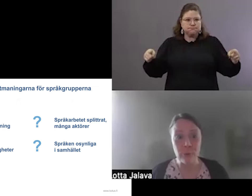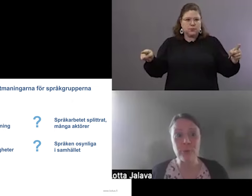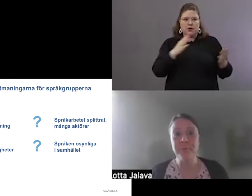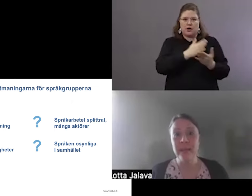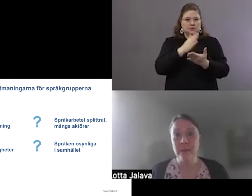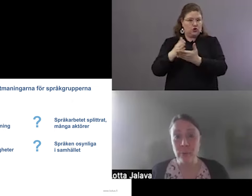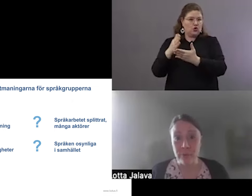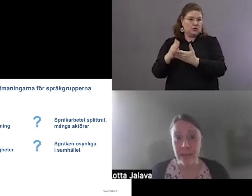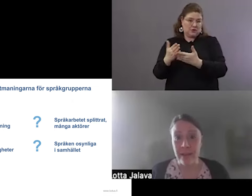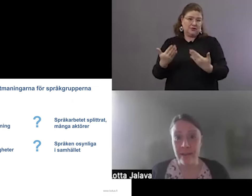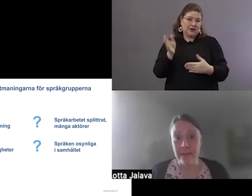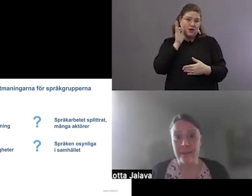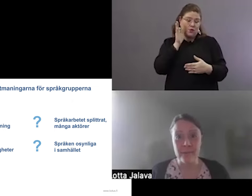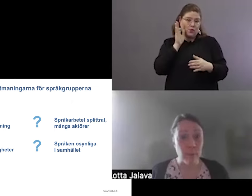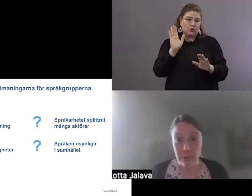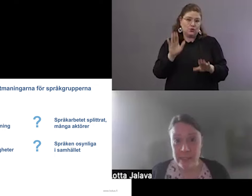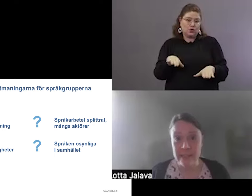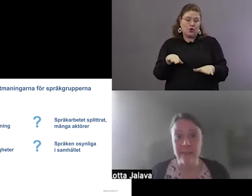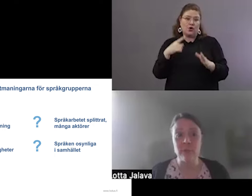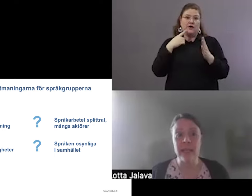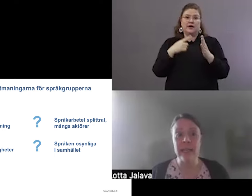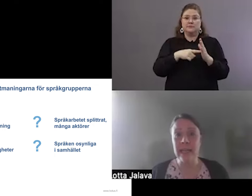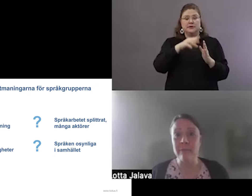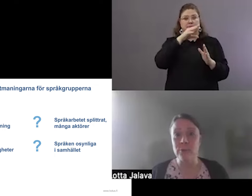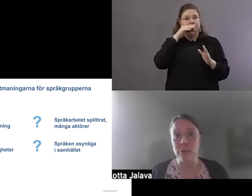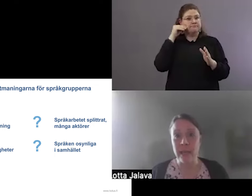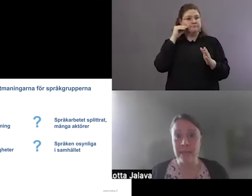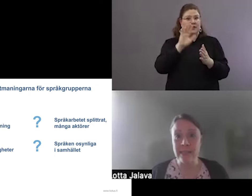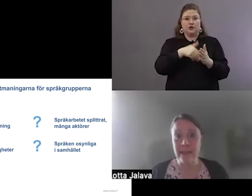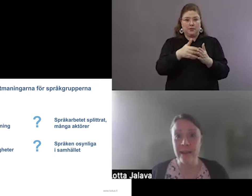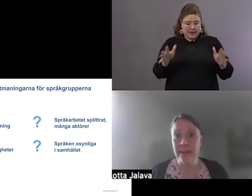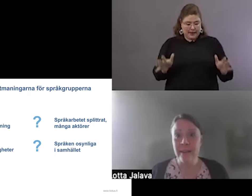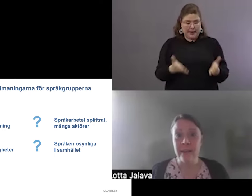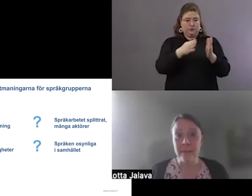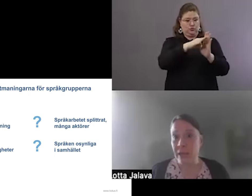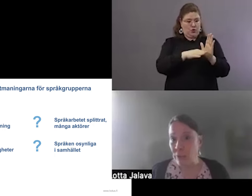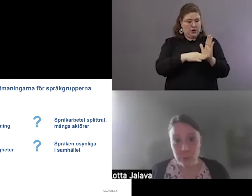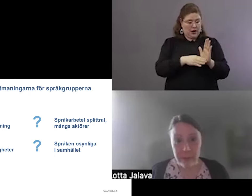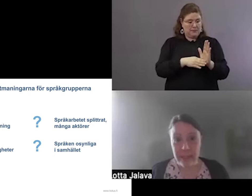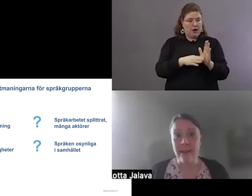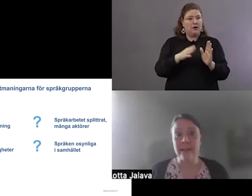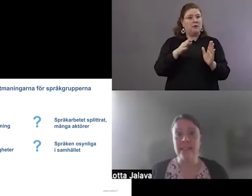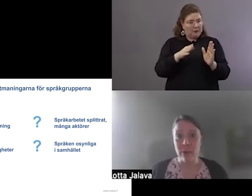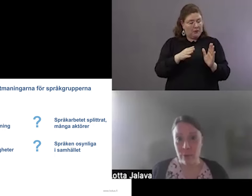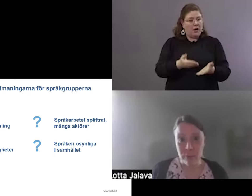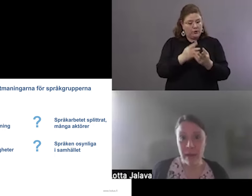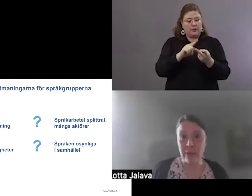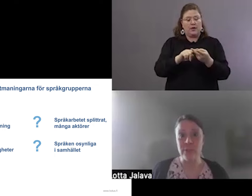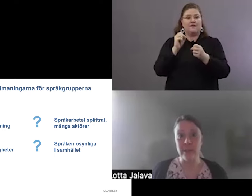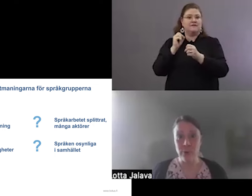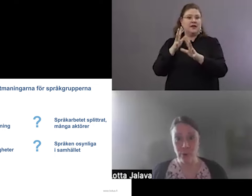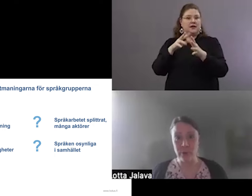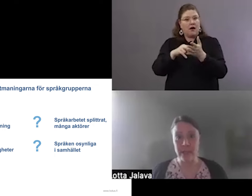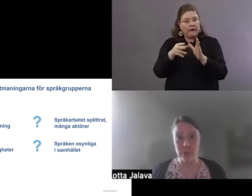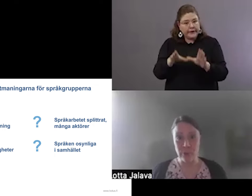on kuultu vaikka suomenruotsalaisen viittomakielen elvytysohjelmasta, ja meillä on kuultu Vikke-hankkeesta, meillä on kuultu